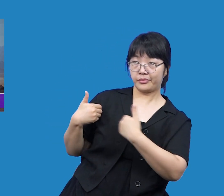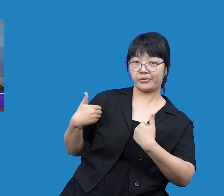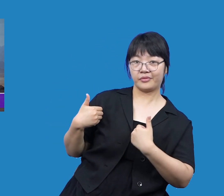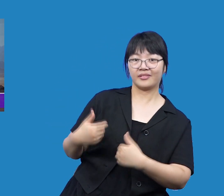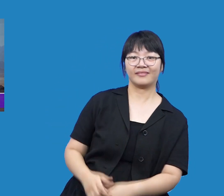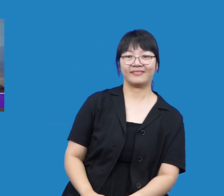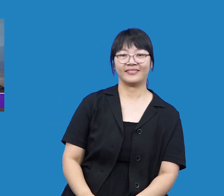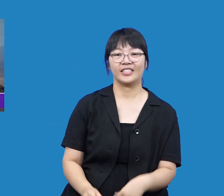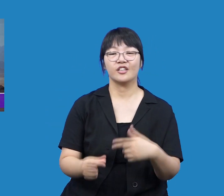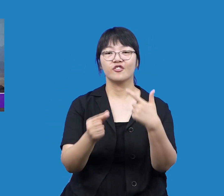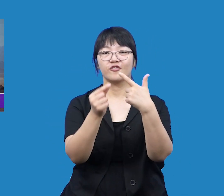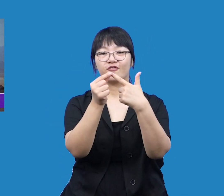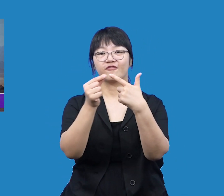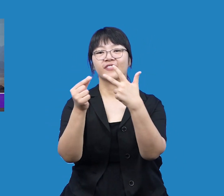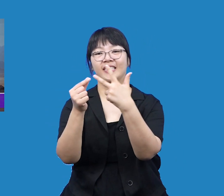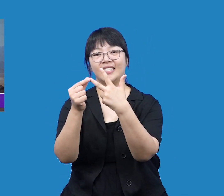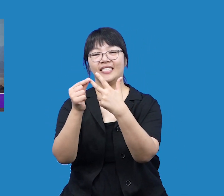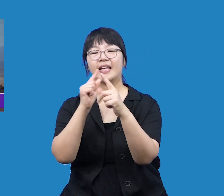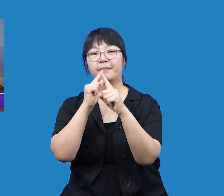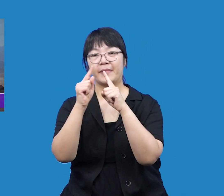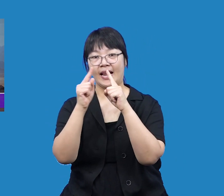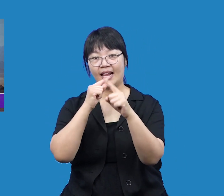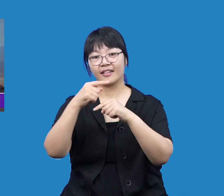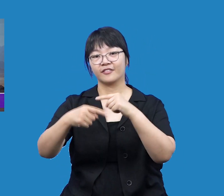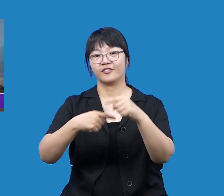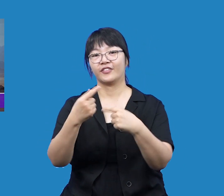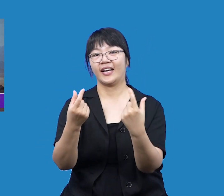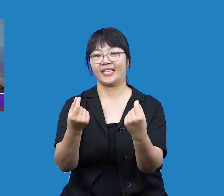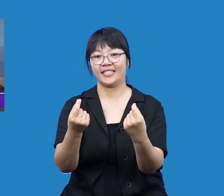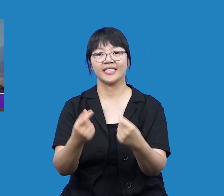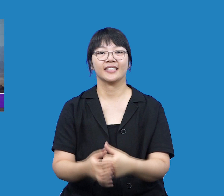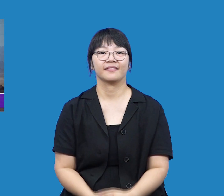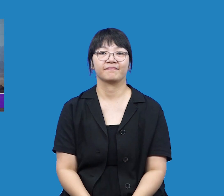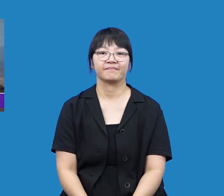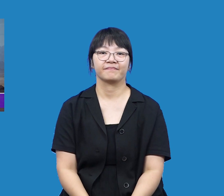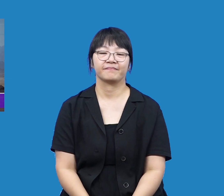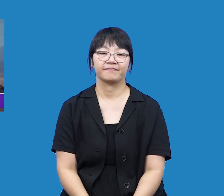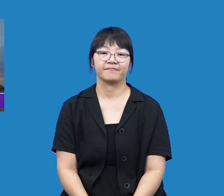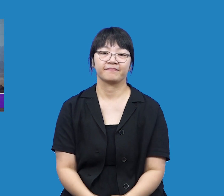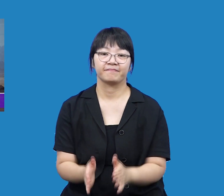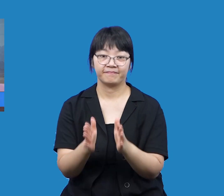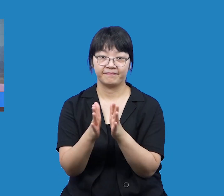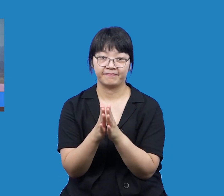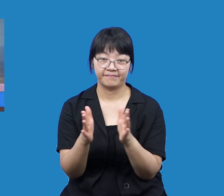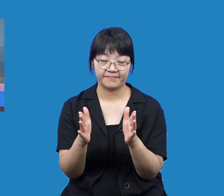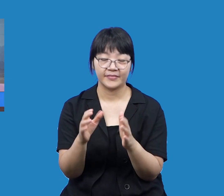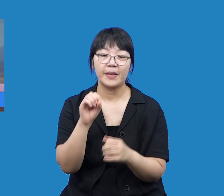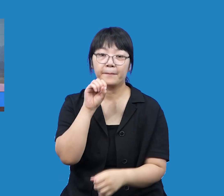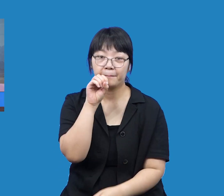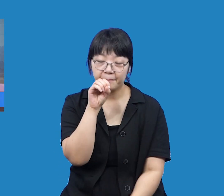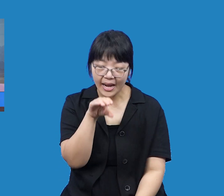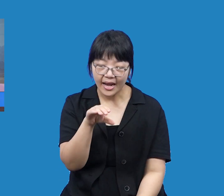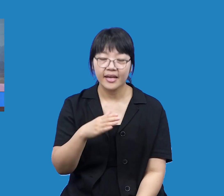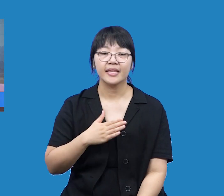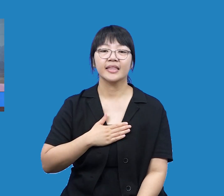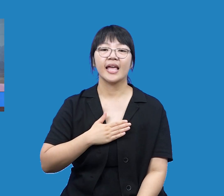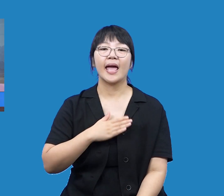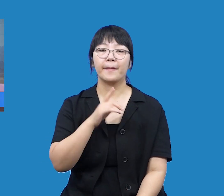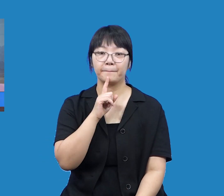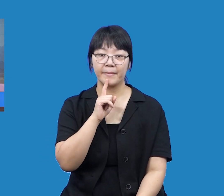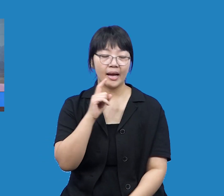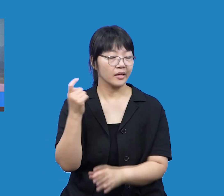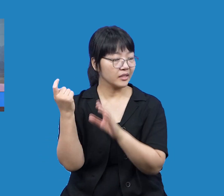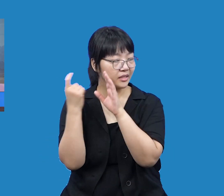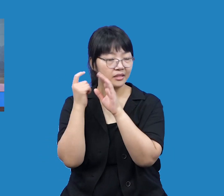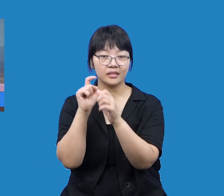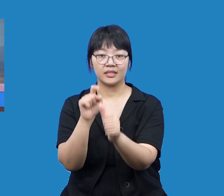이제 6절과 7절의 말씀을 함께 보시겠습니다. 같이 읽습니다. 시작. 이르시되 내 말을